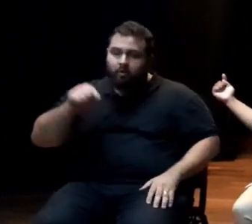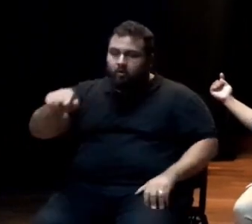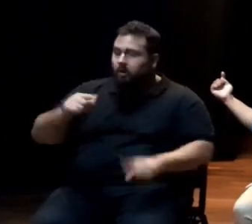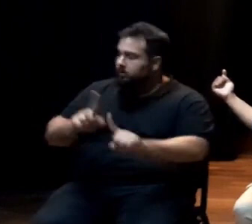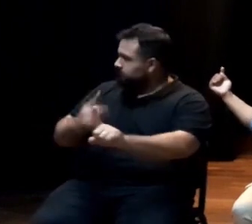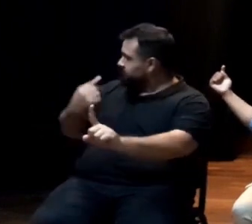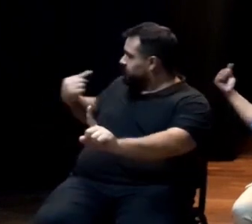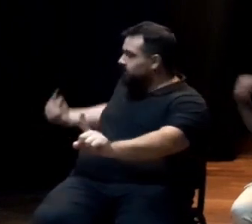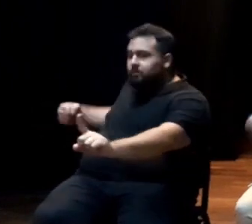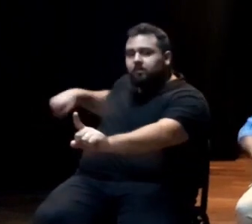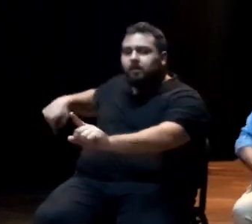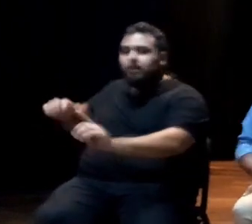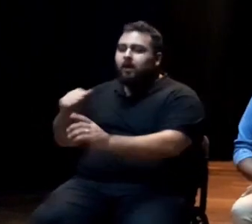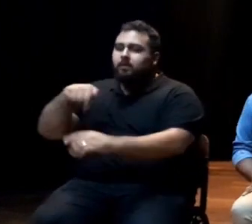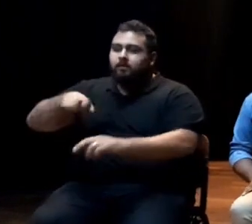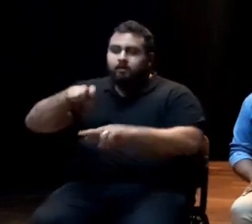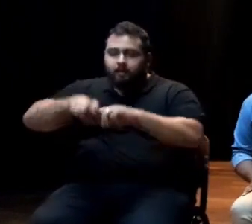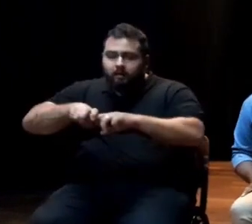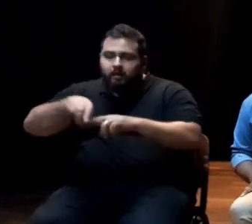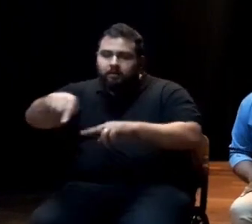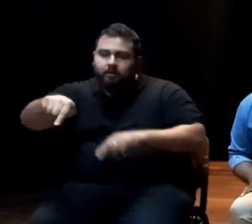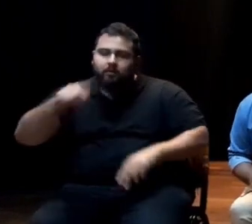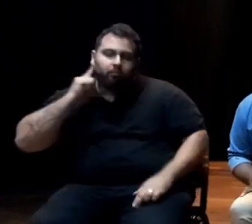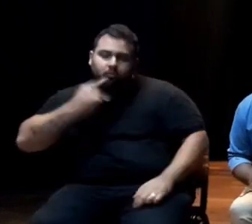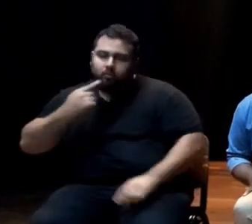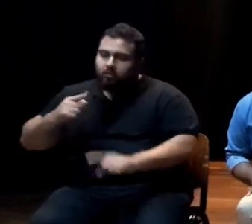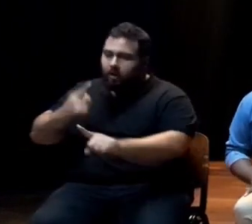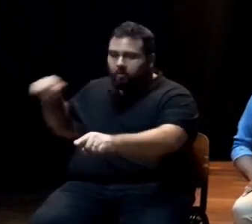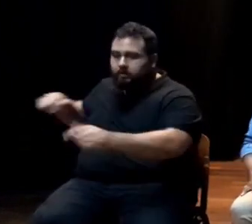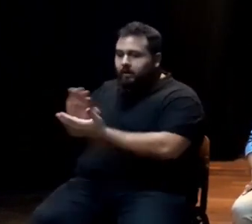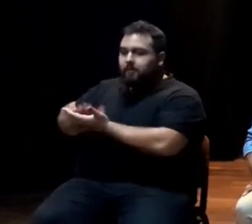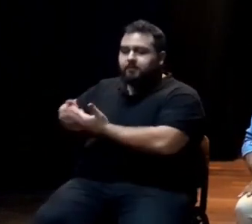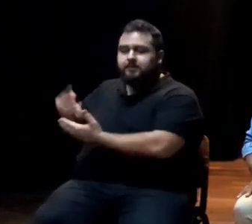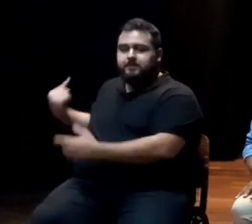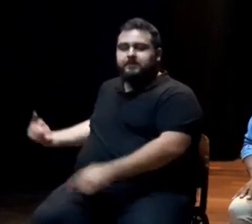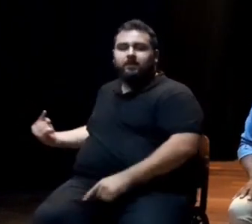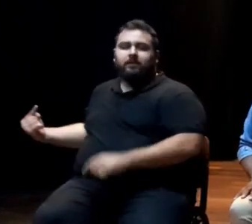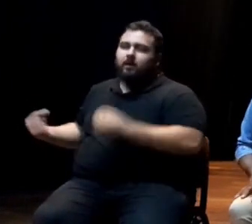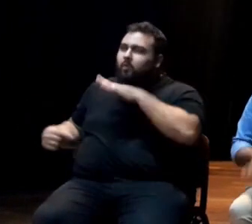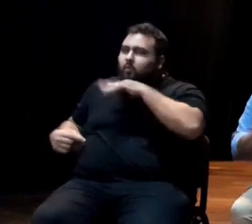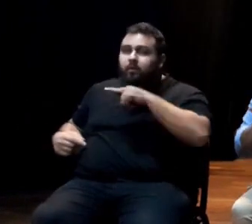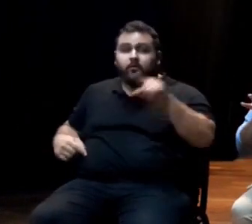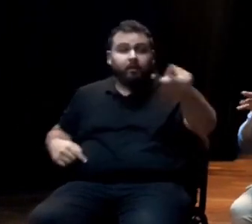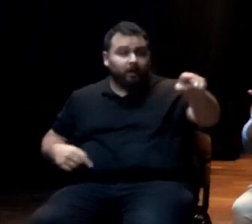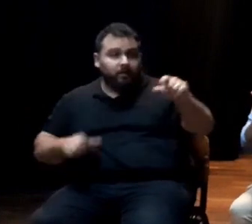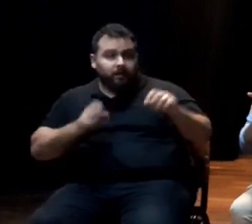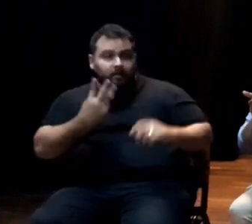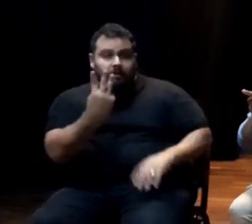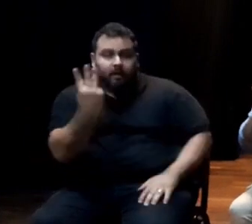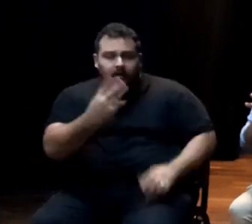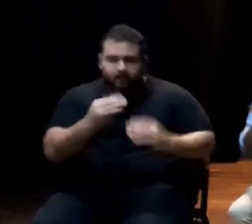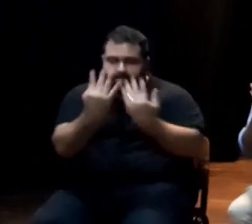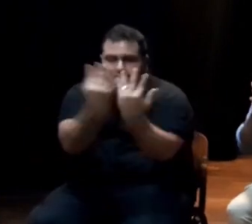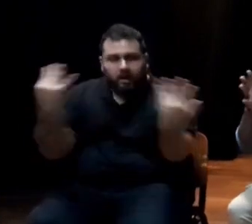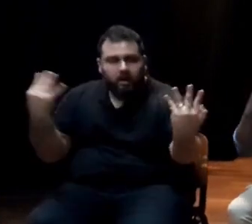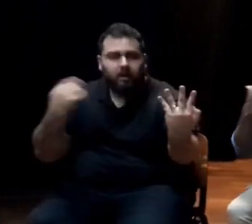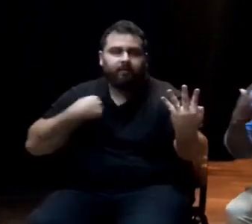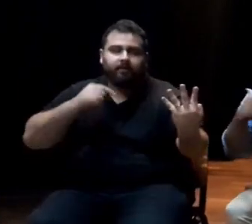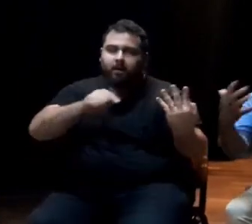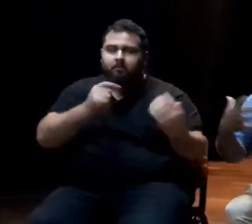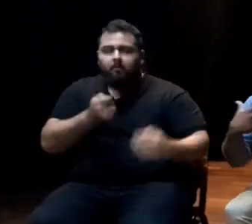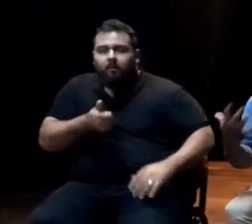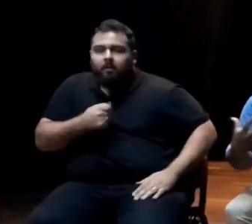também é ruim. Se eu coloco lá, talvez fique um pouco mais longe. Talvez aqui nessa terceira fileira, onde ele fica um pouco mais,